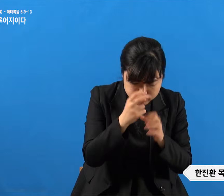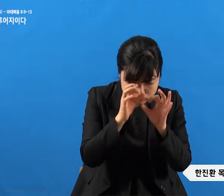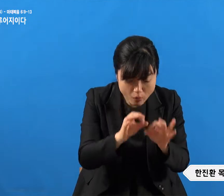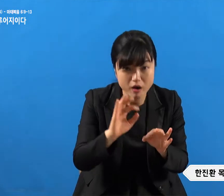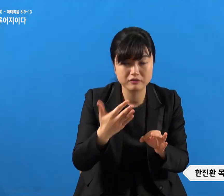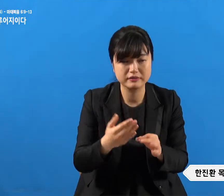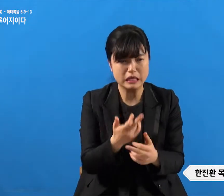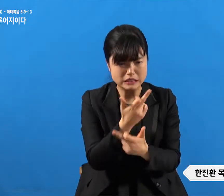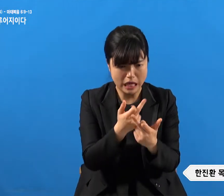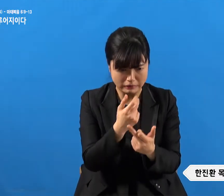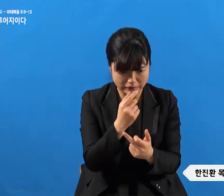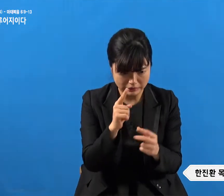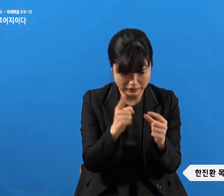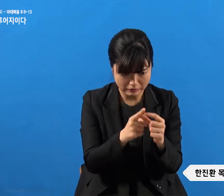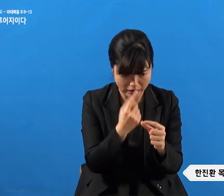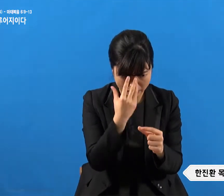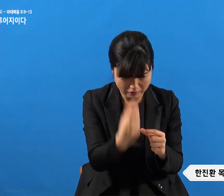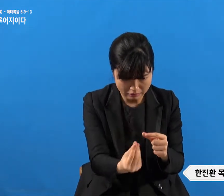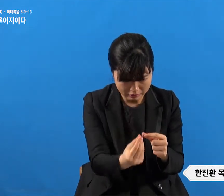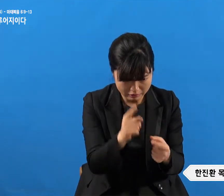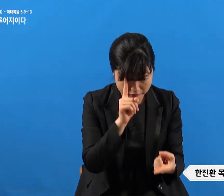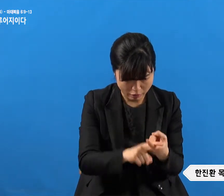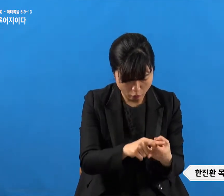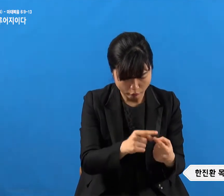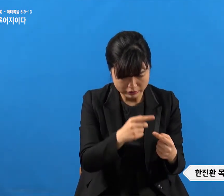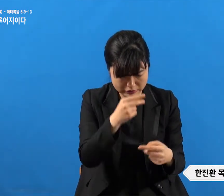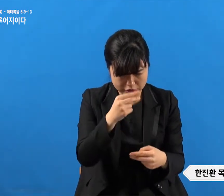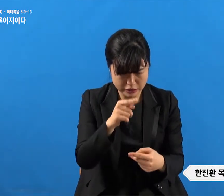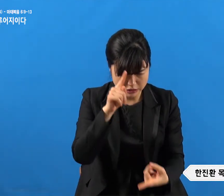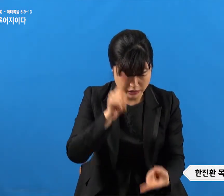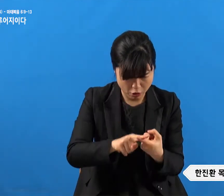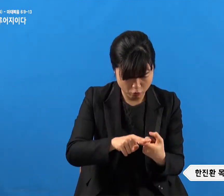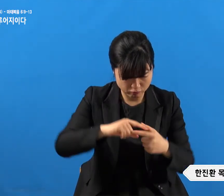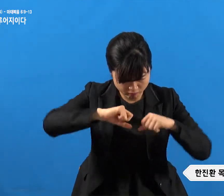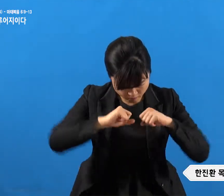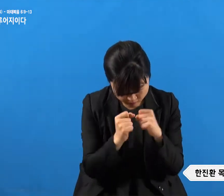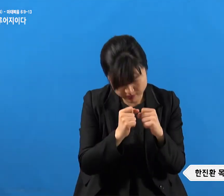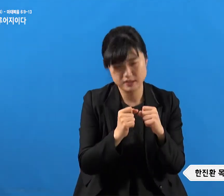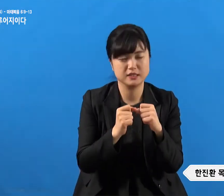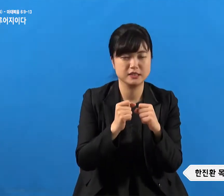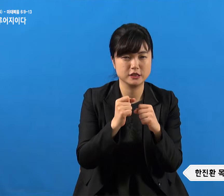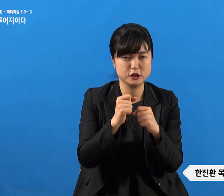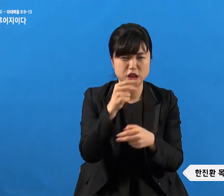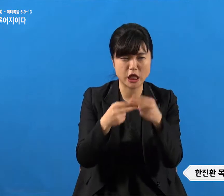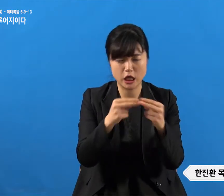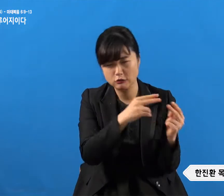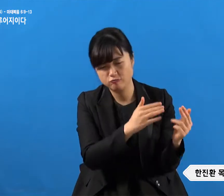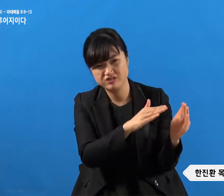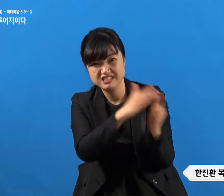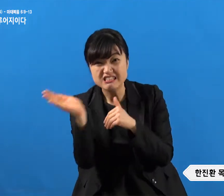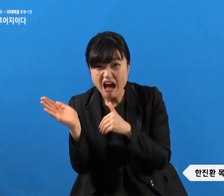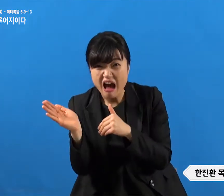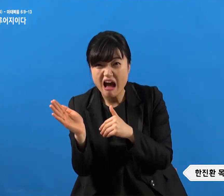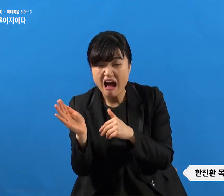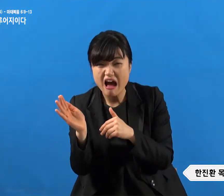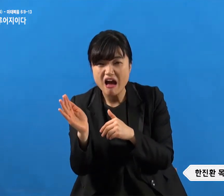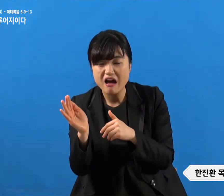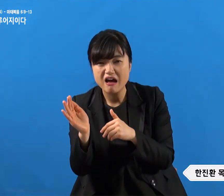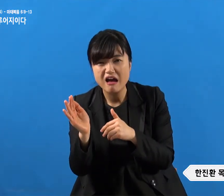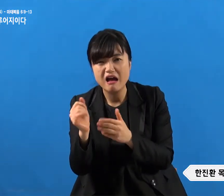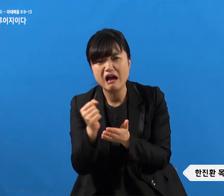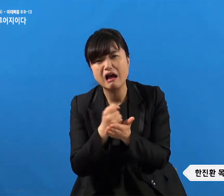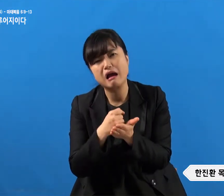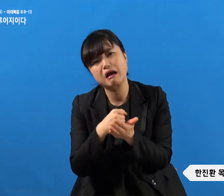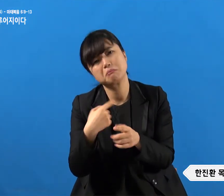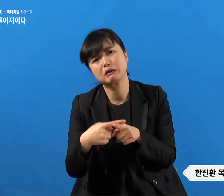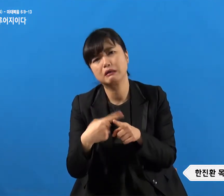않고 산이라는 단어만 하나 나왔는데 이게 하나님의 뜻이다, 지금 이상하는 데 있어서 그렇게 한다면 그건